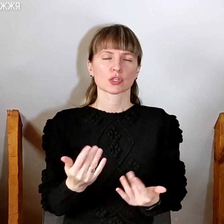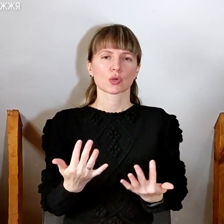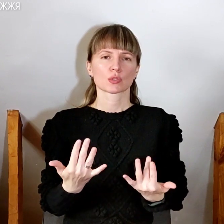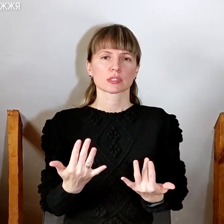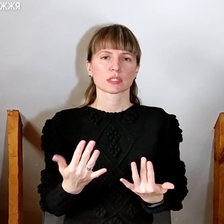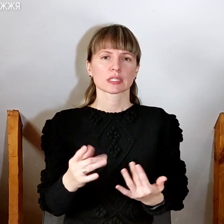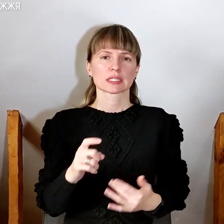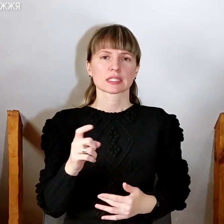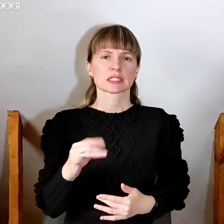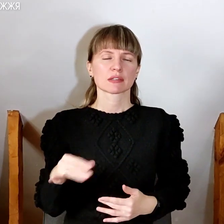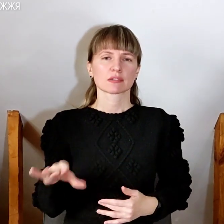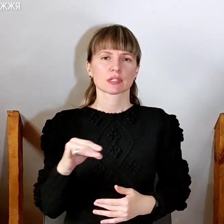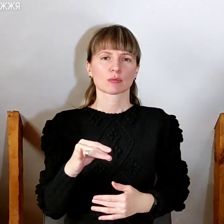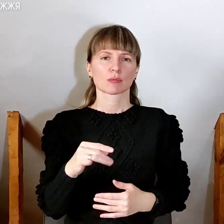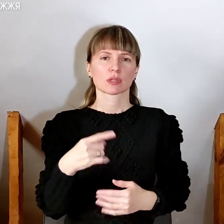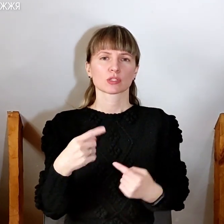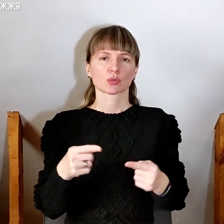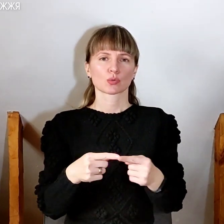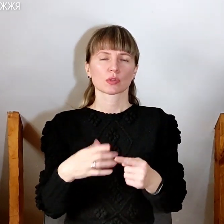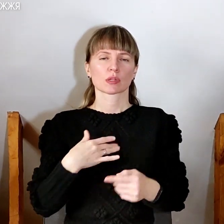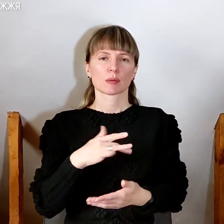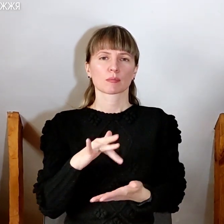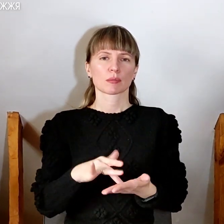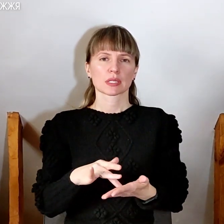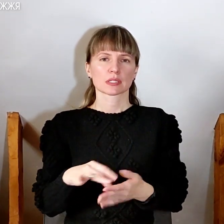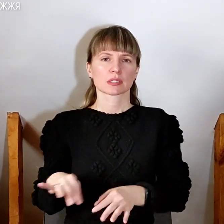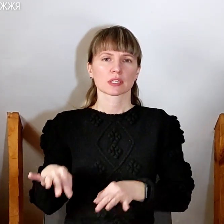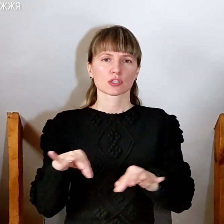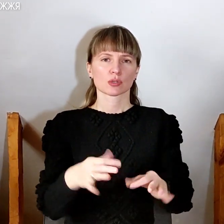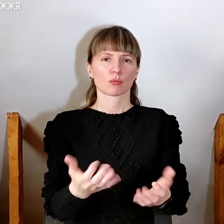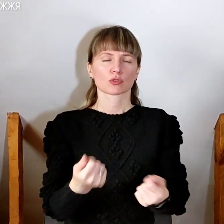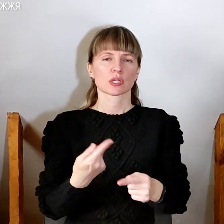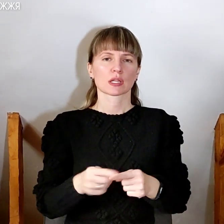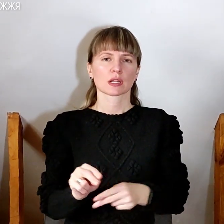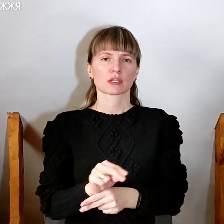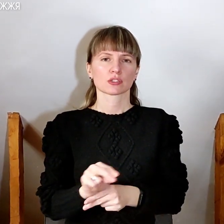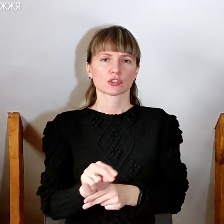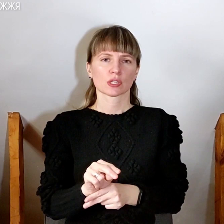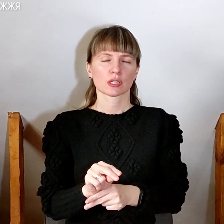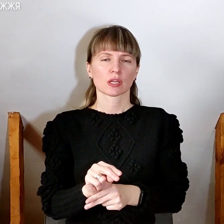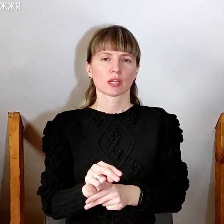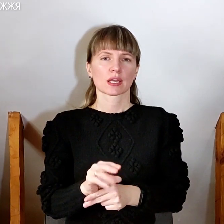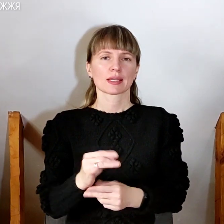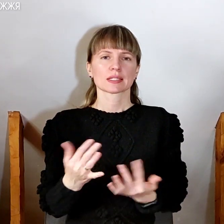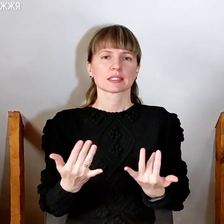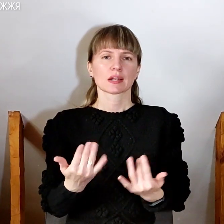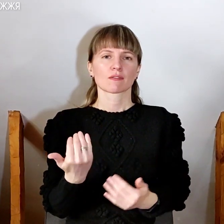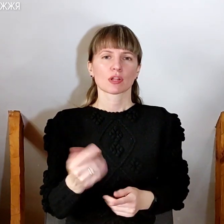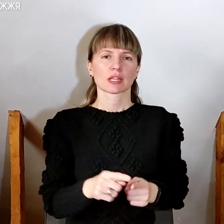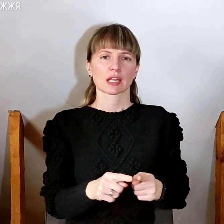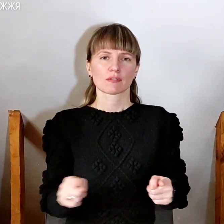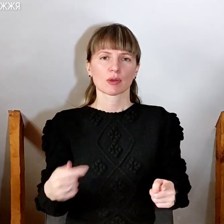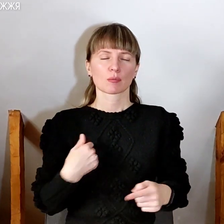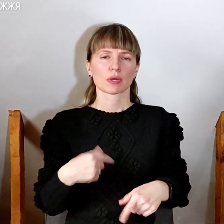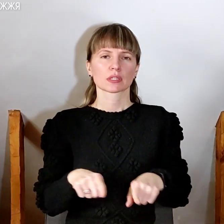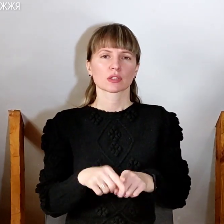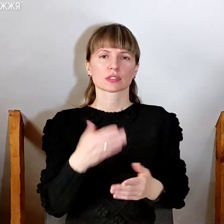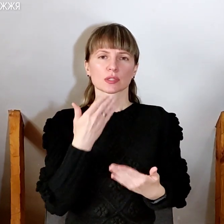всі мають змогу з різних куточків нашого міста доїжджати і отримувати цю процедуру. І, власне, скільки вона триває, ми також запитали у Сергія